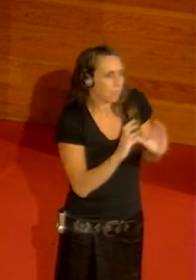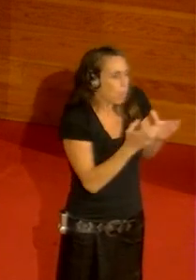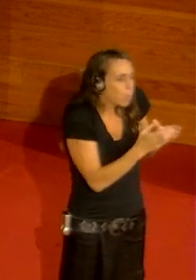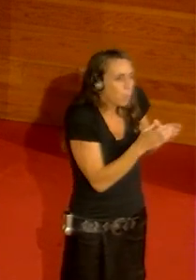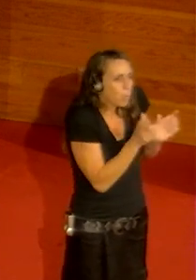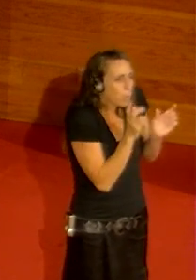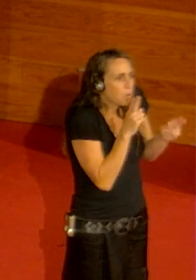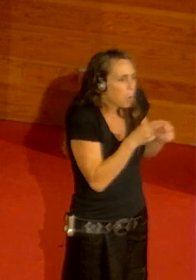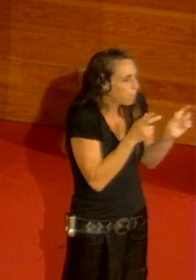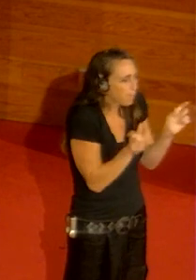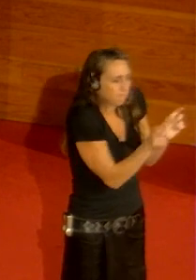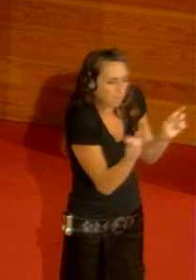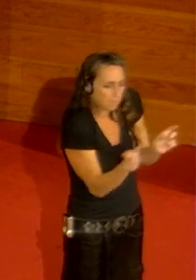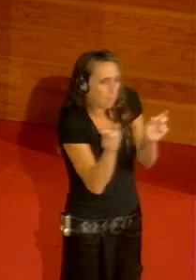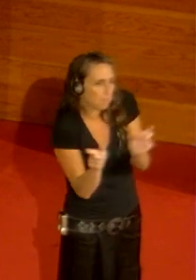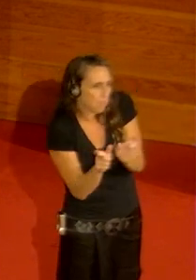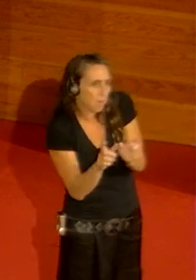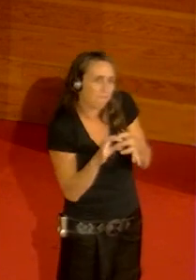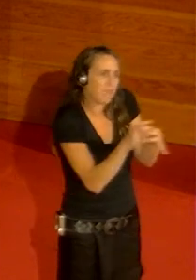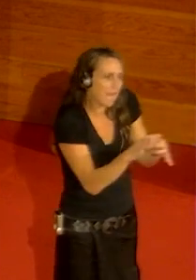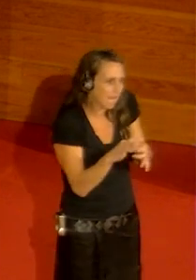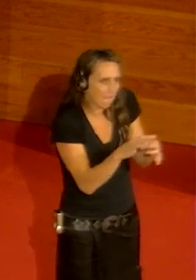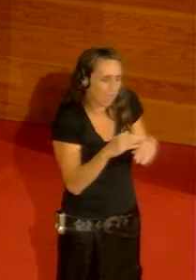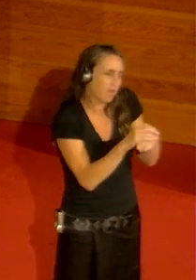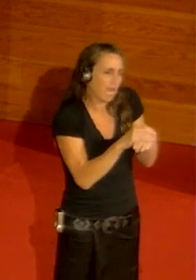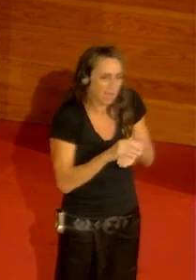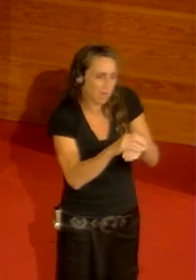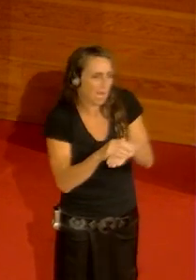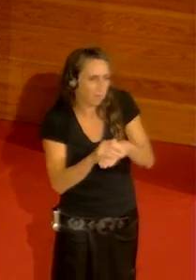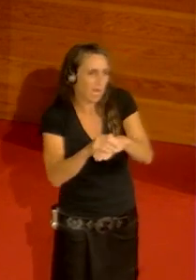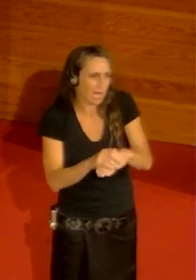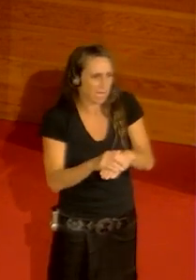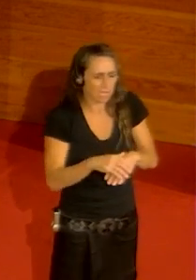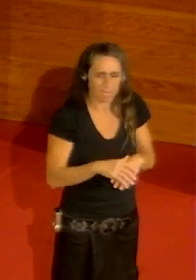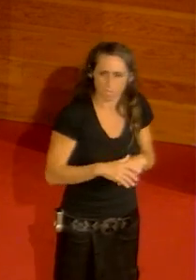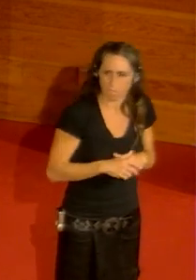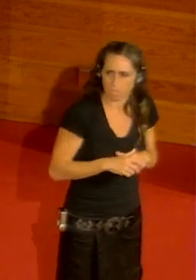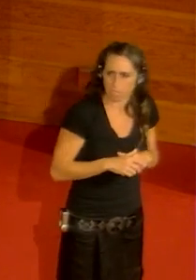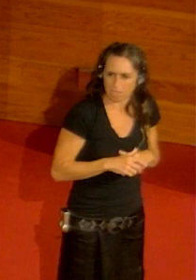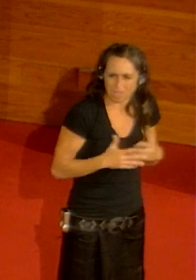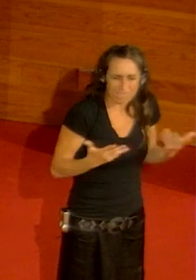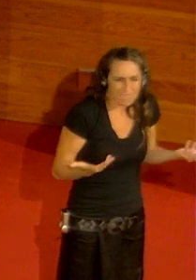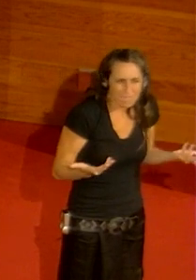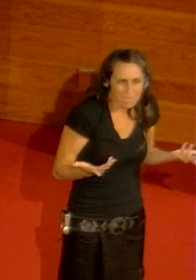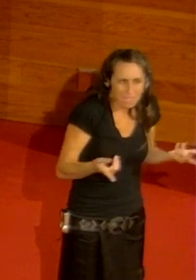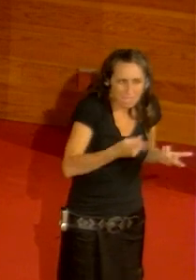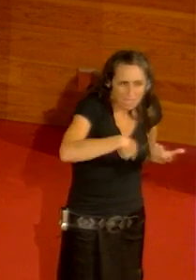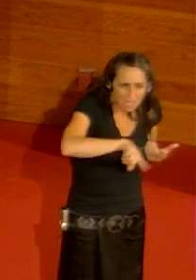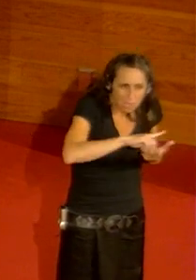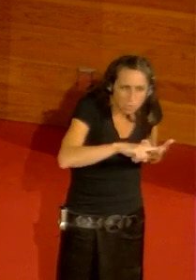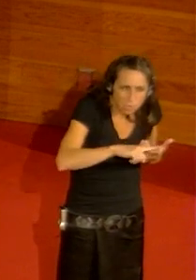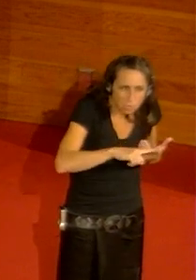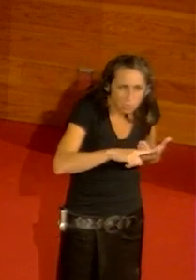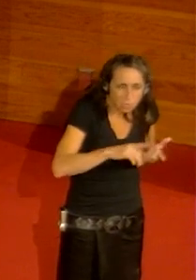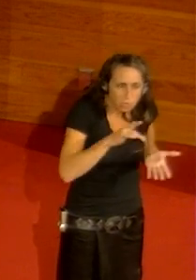etcétera etcétera no solo eh de todo incluso votantes de ahora ya se están manifestando en algún momento de sus